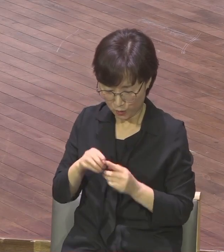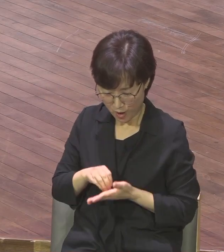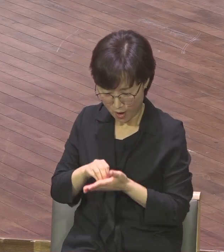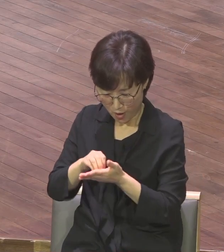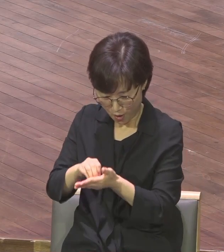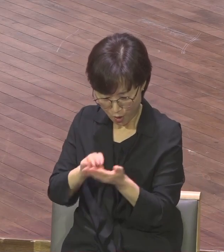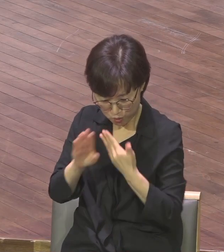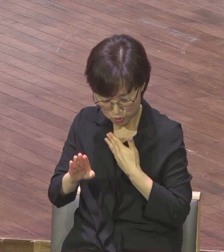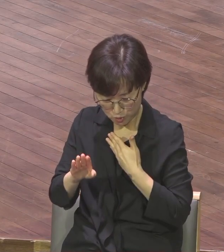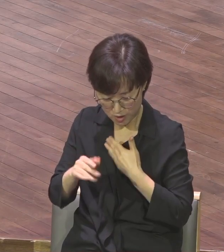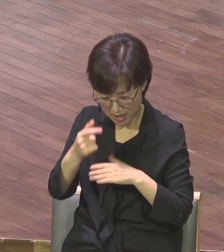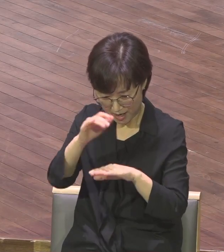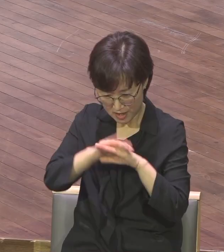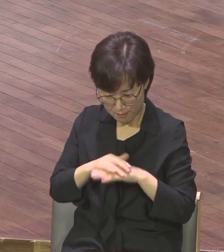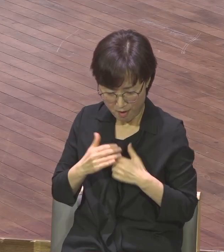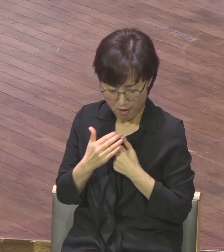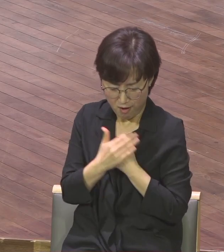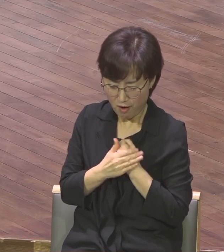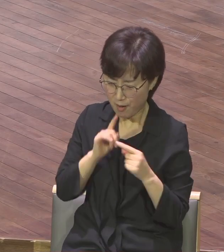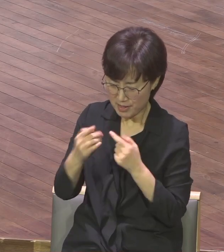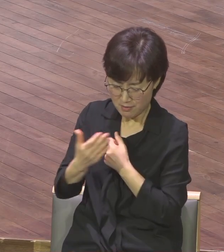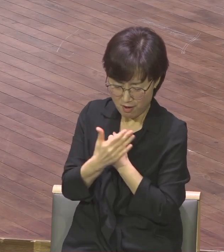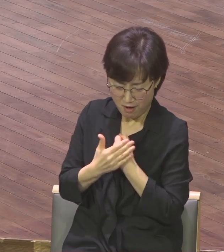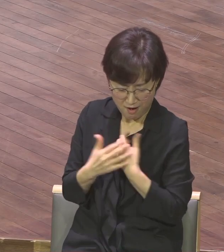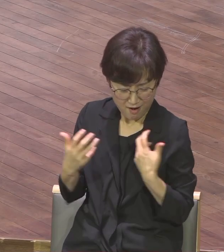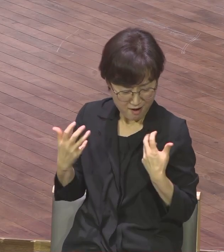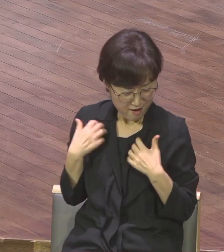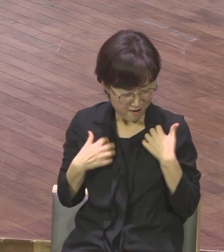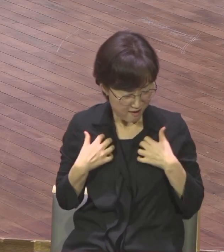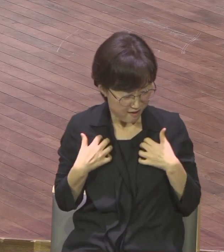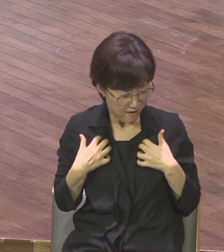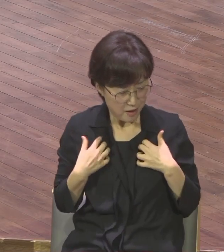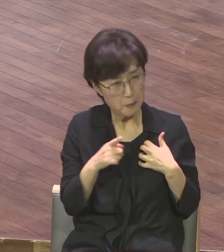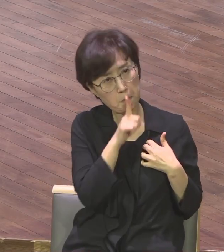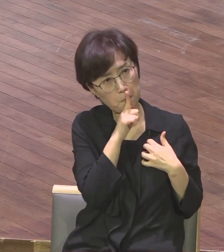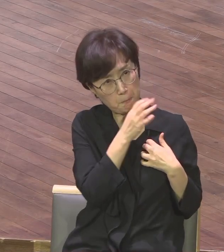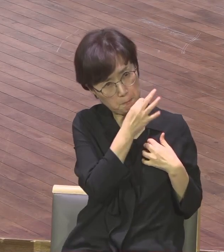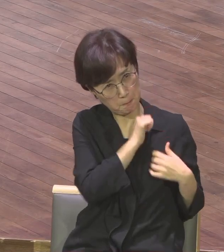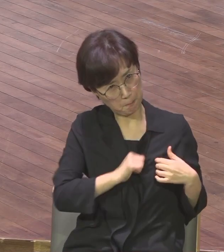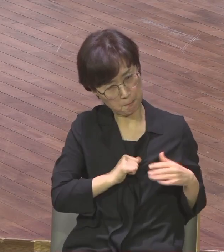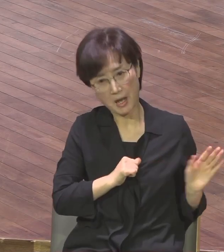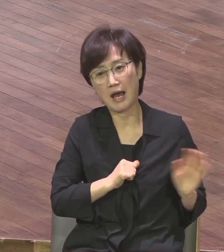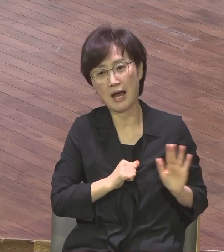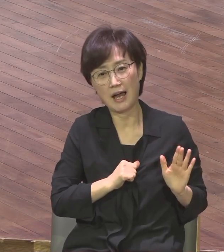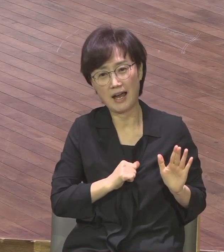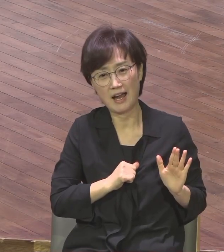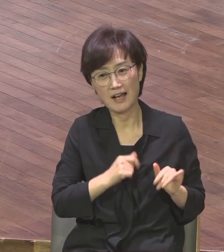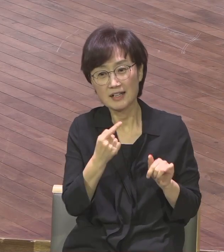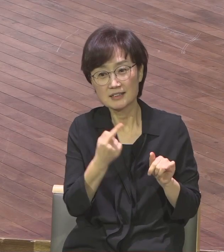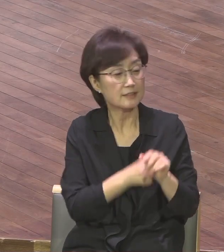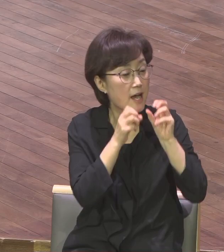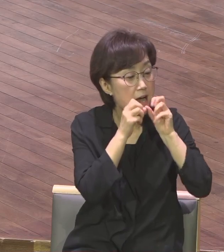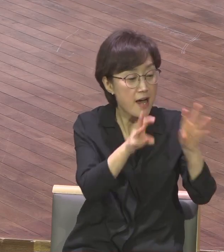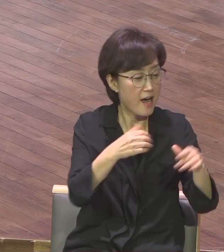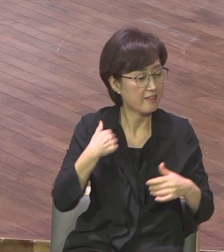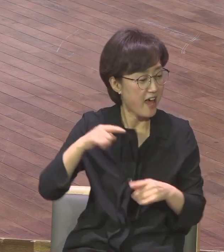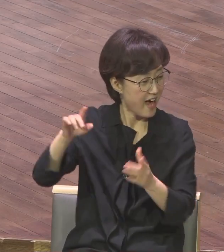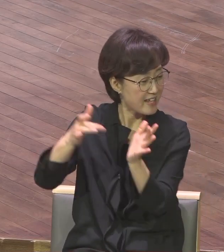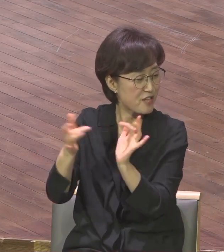통해서 예배를 통해 은혜를 받았으니까 이 받은 것을 다른 사람 그냥 말하면 돼요. 그냥 막 표현하면 됩니다.